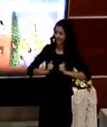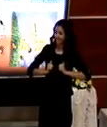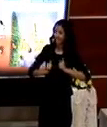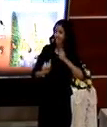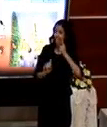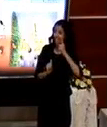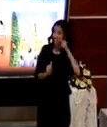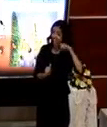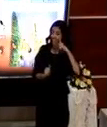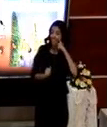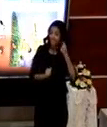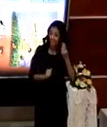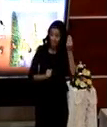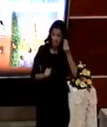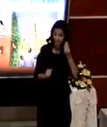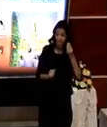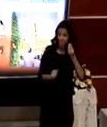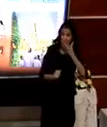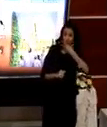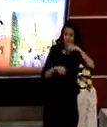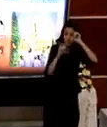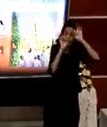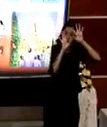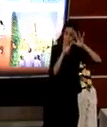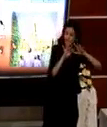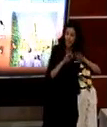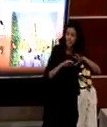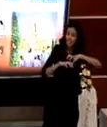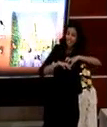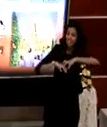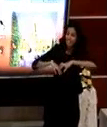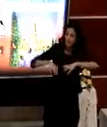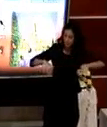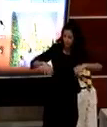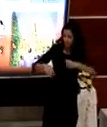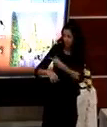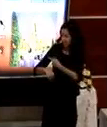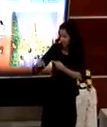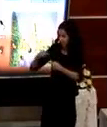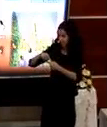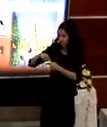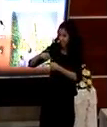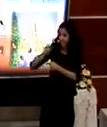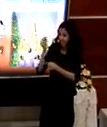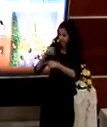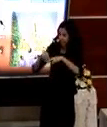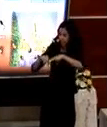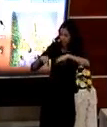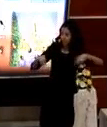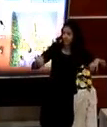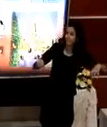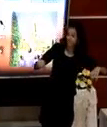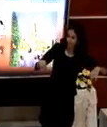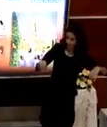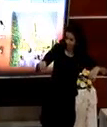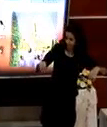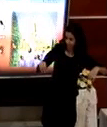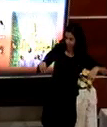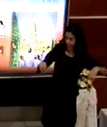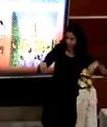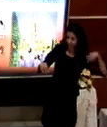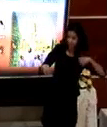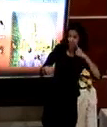condimento especial. Un día bendecido y un día santo. No hay ningún otro día de la semana que tenga